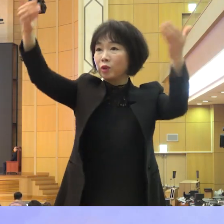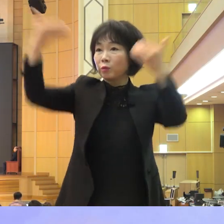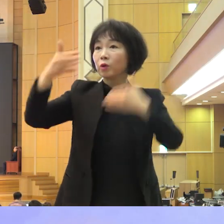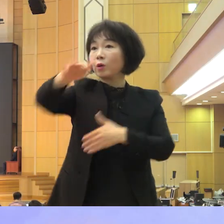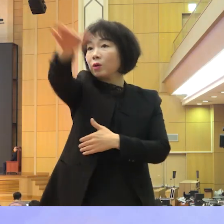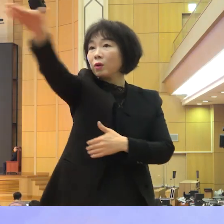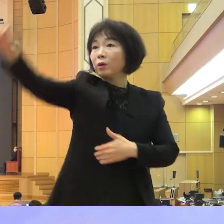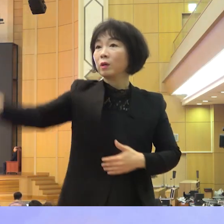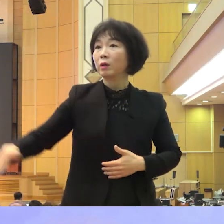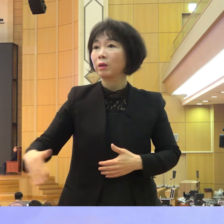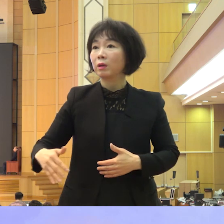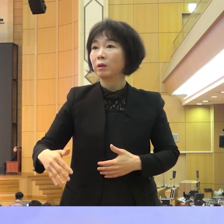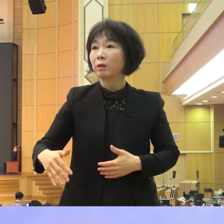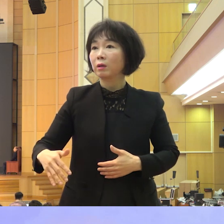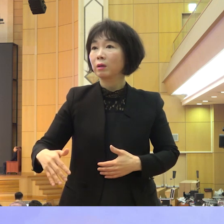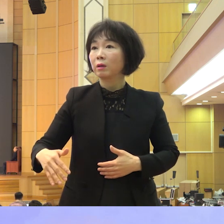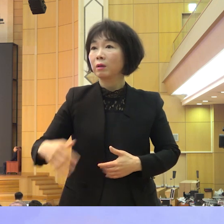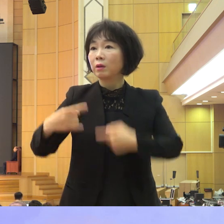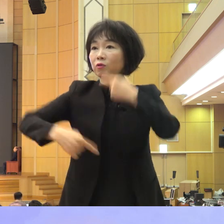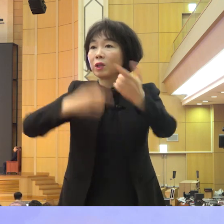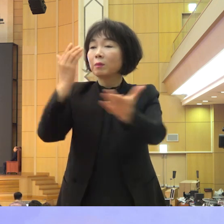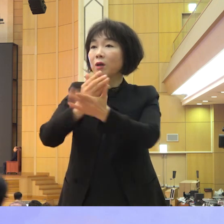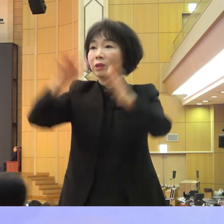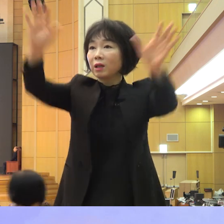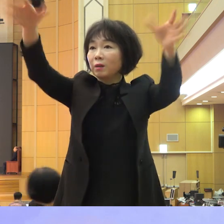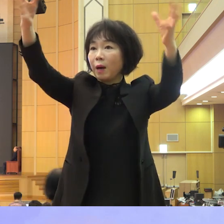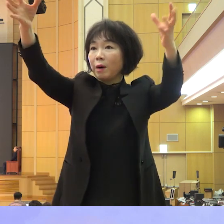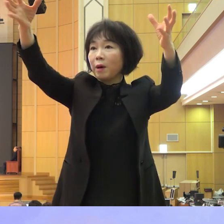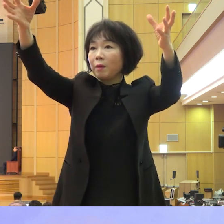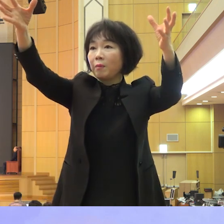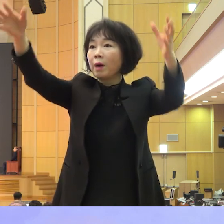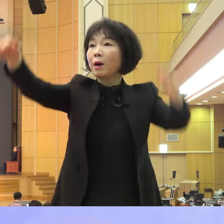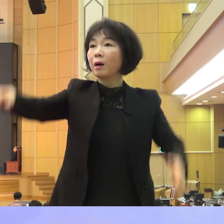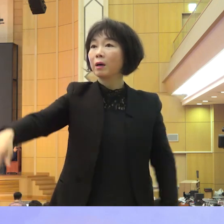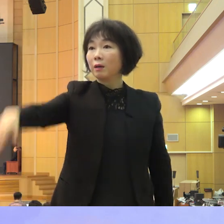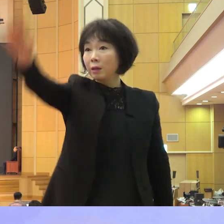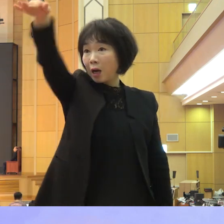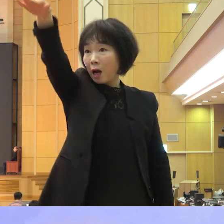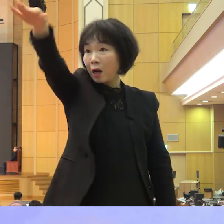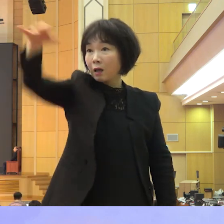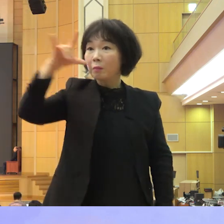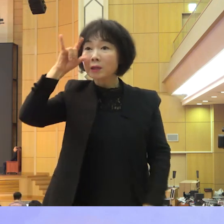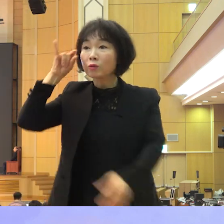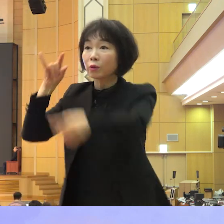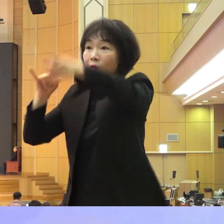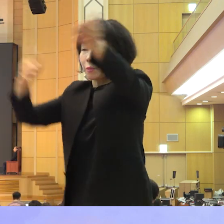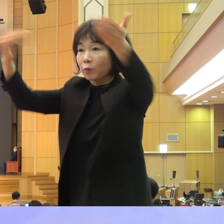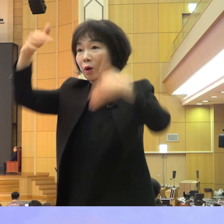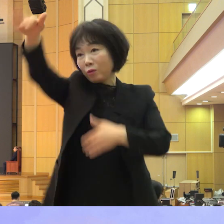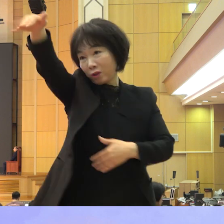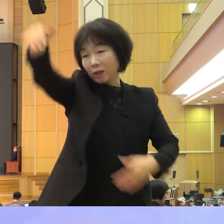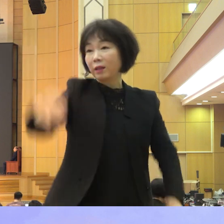할렐루야 찬양하시면서 주일 3부 예배를 주님께 드리겠습니다.